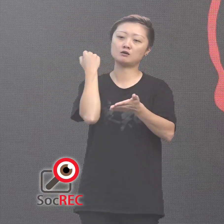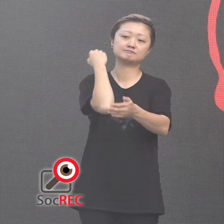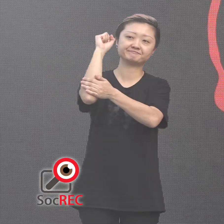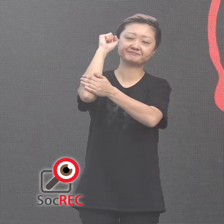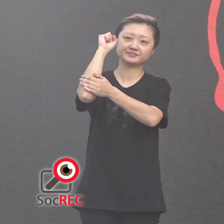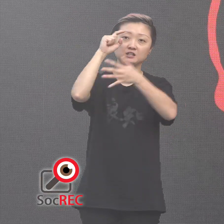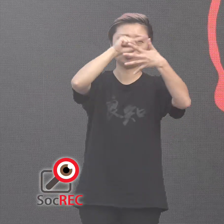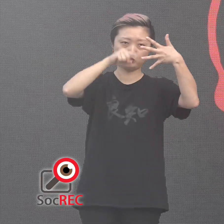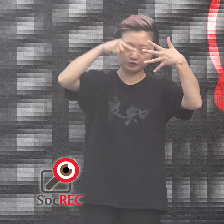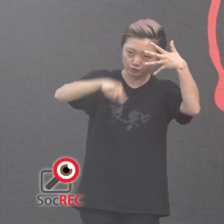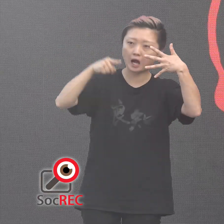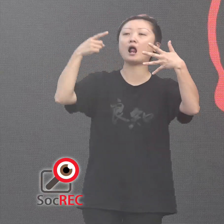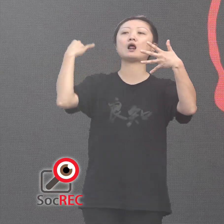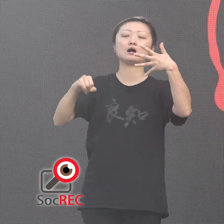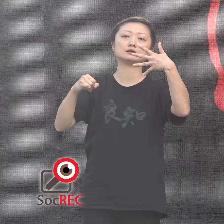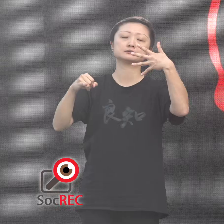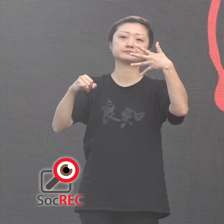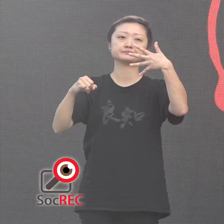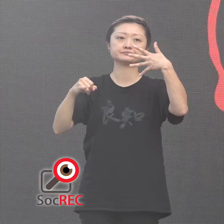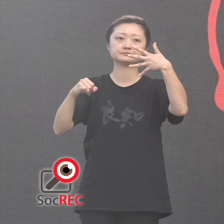五大诉求，